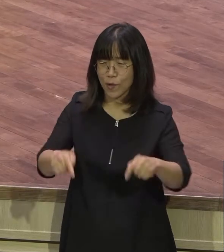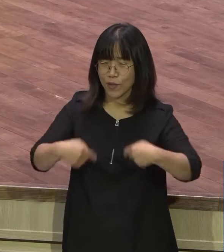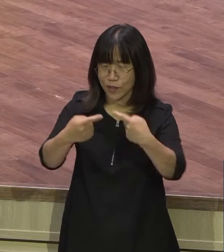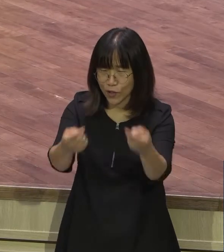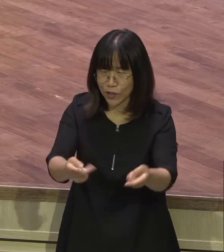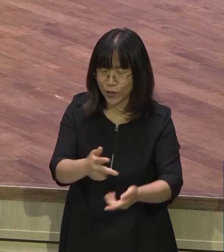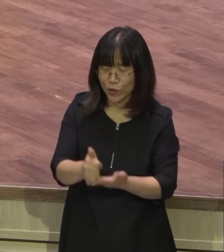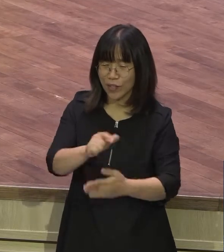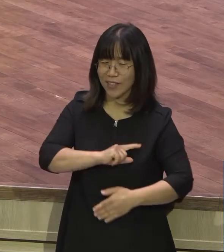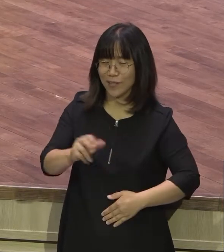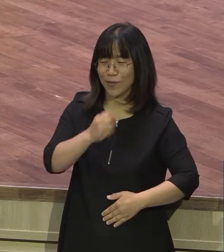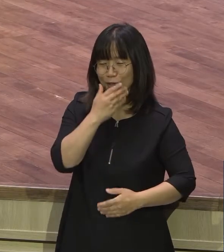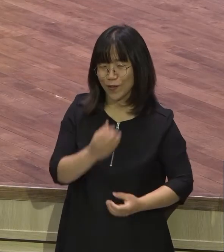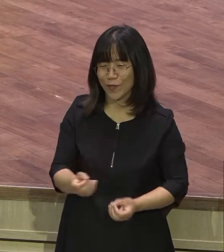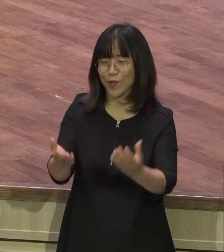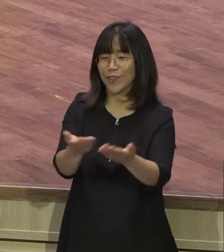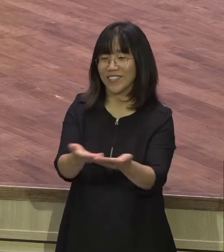결론입니다